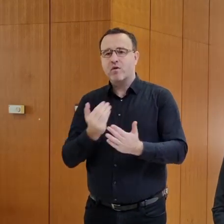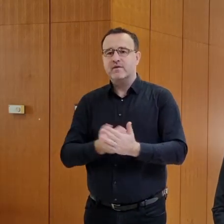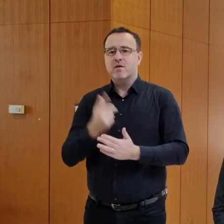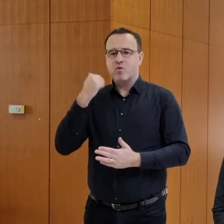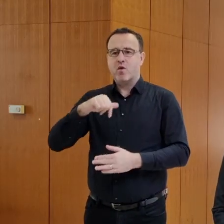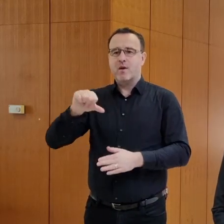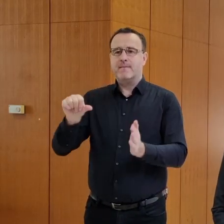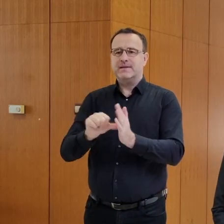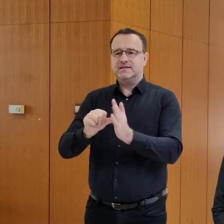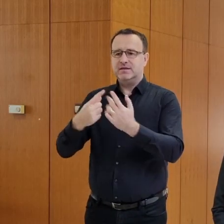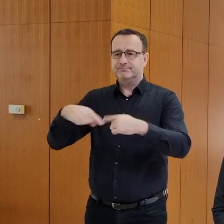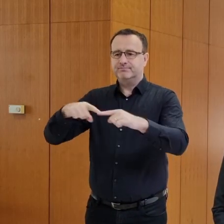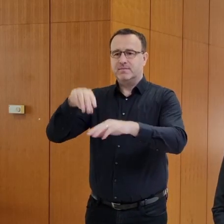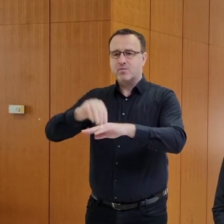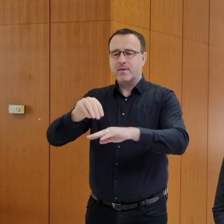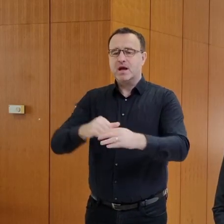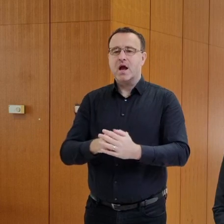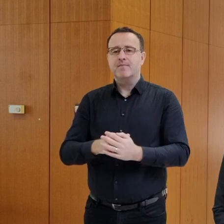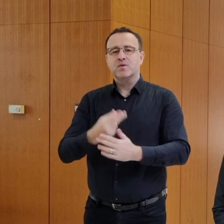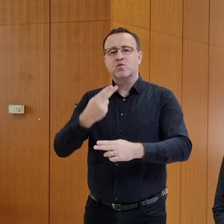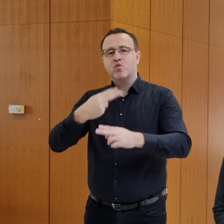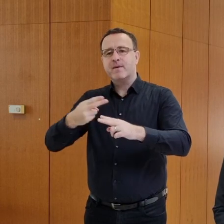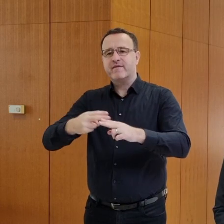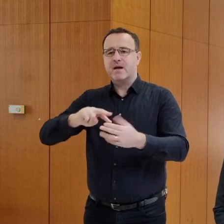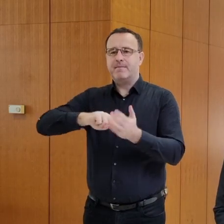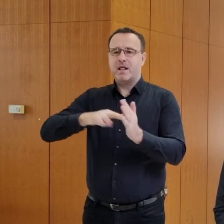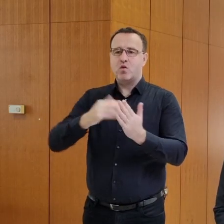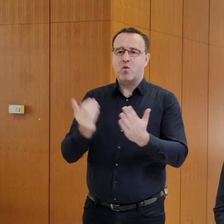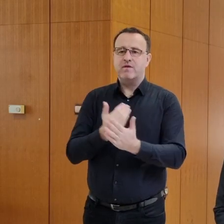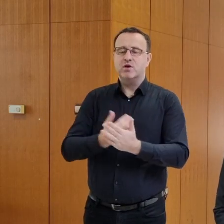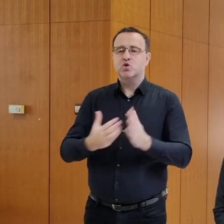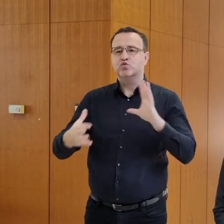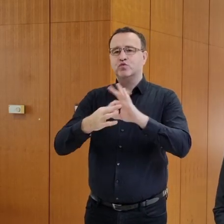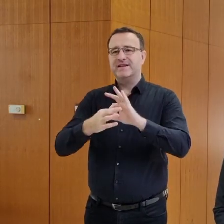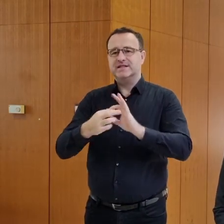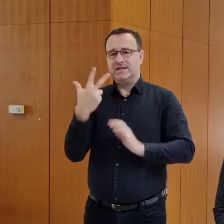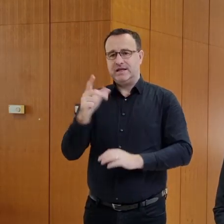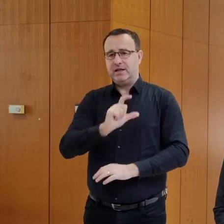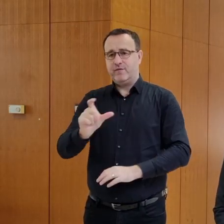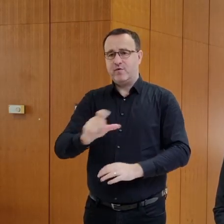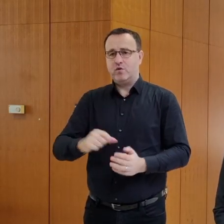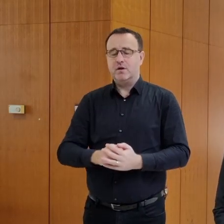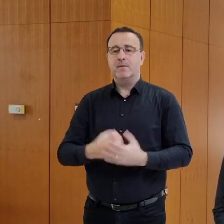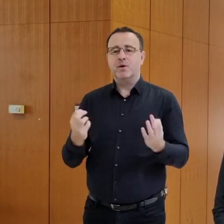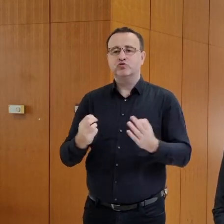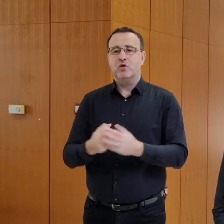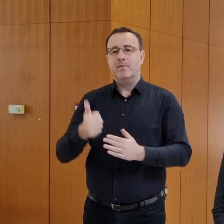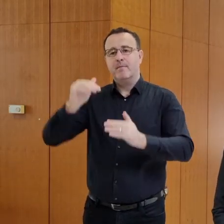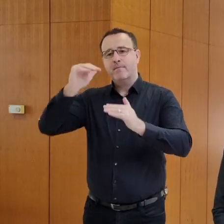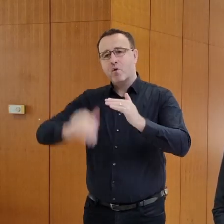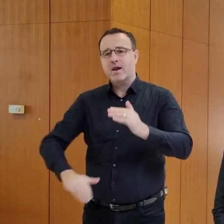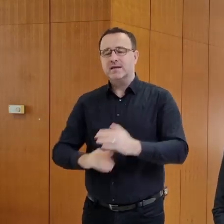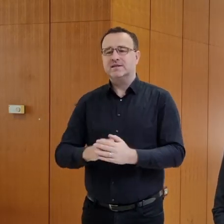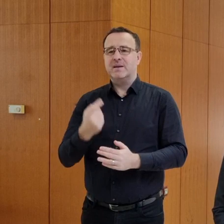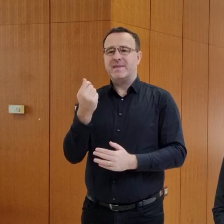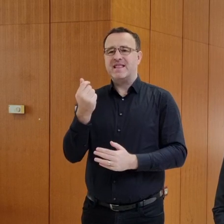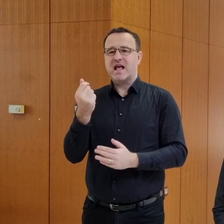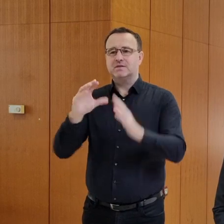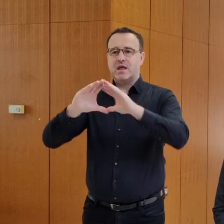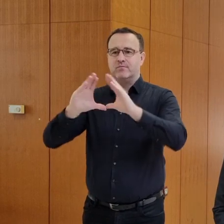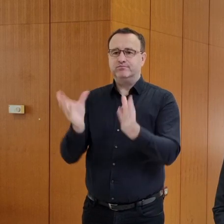pripomienkové konanie. Aktualizácia plánu obnovy súvisí s troma dôvodmi. Ten prvý je pokles finančnej alokácie,